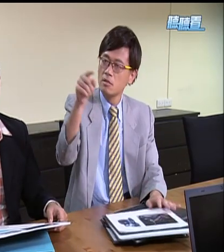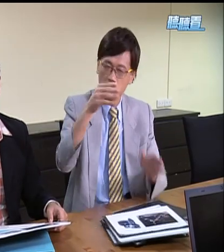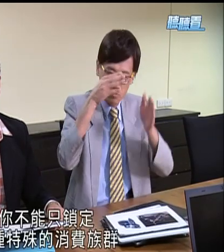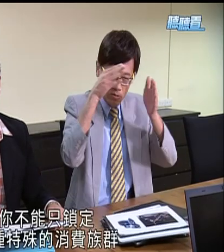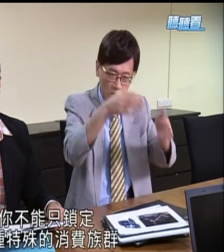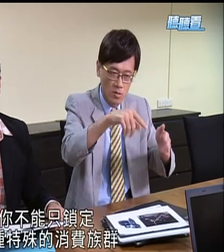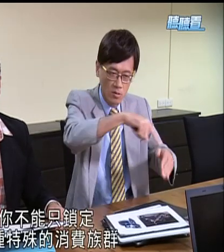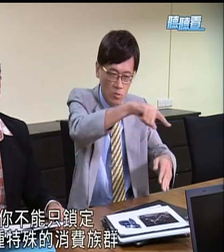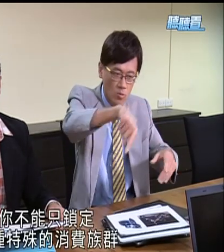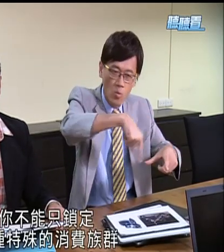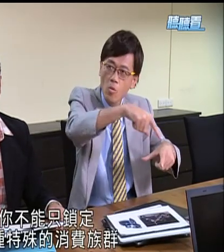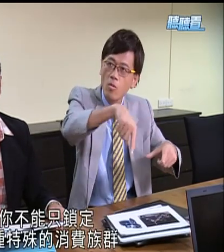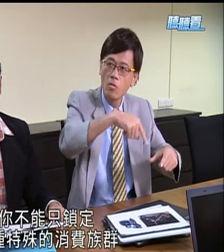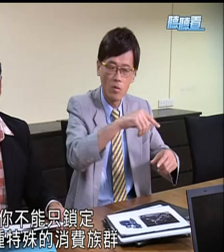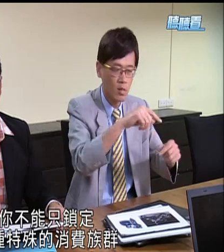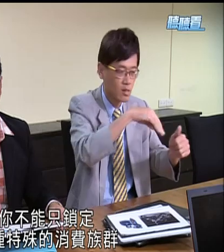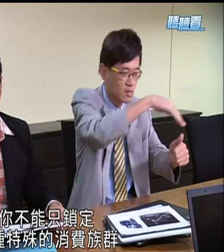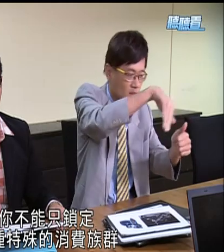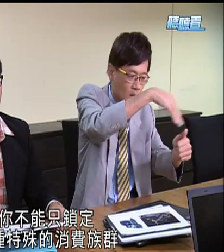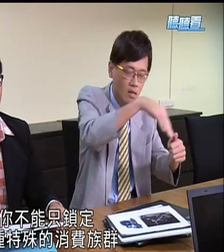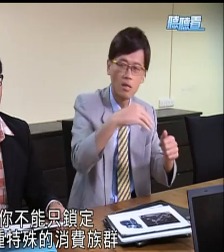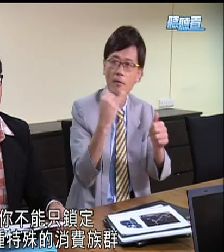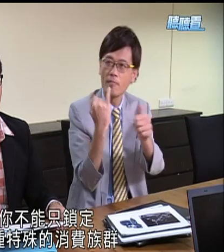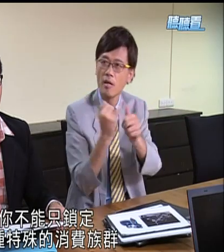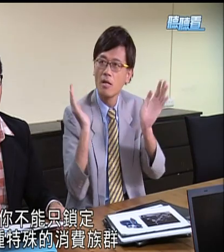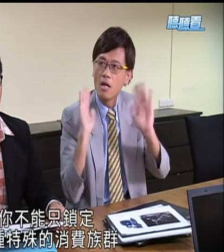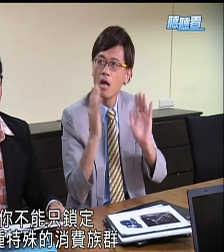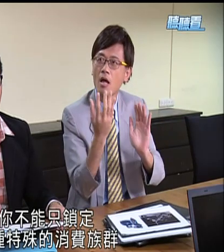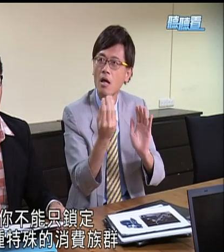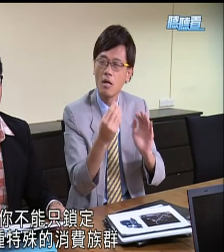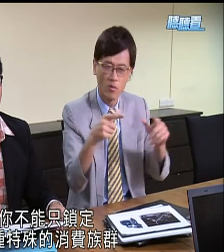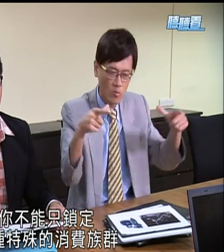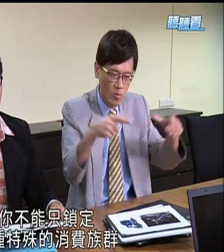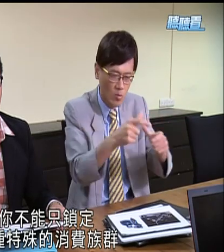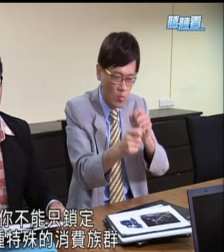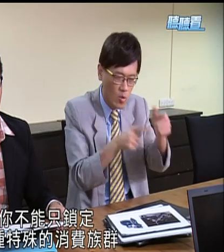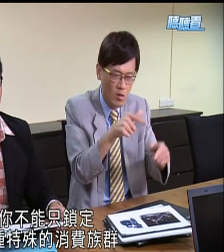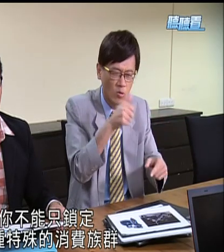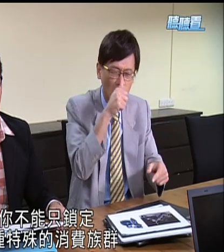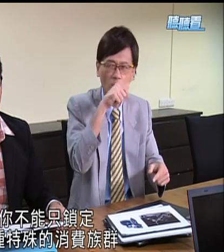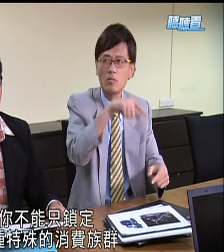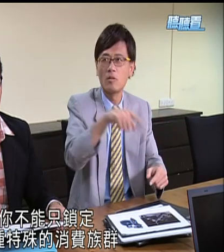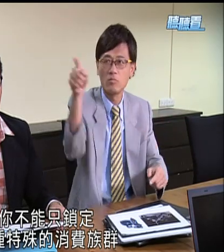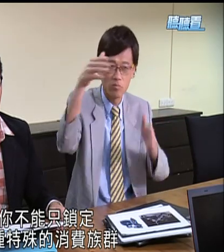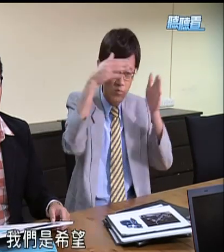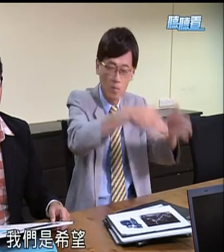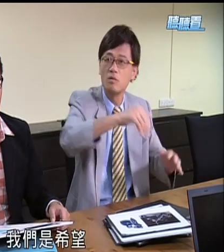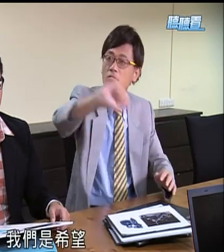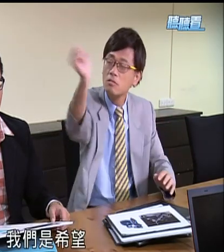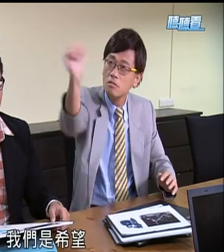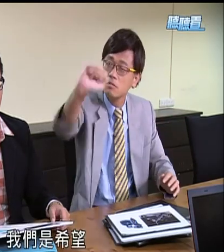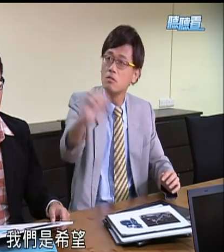你呀，不能只锁定某种特殊的消费族群，我们是希望呢。